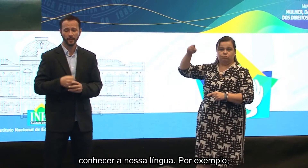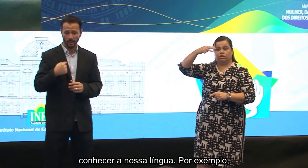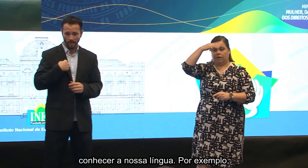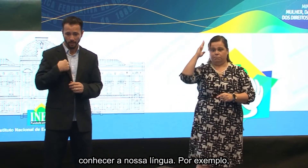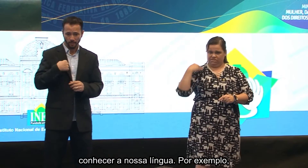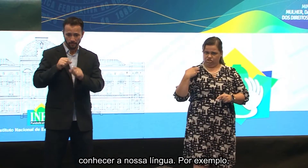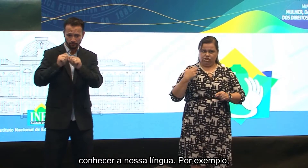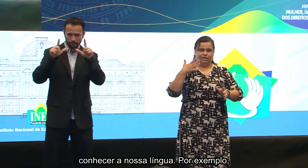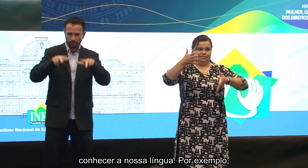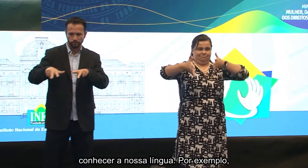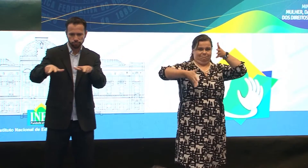por exemplo,